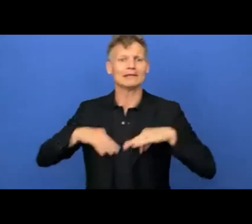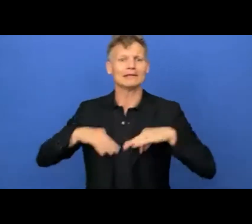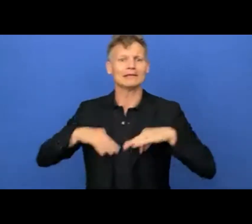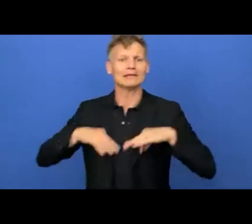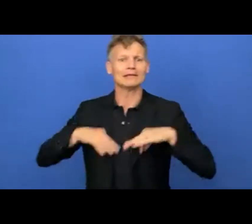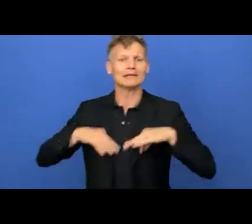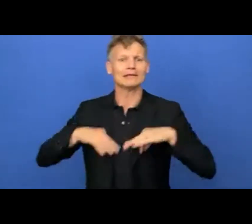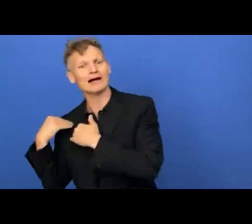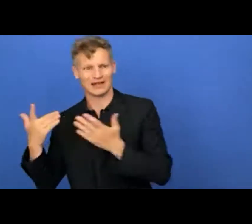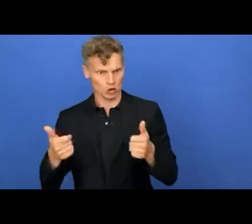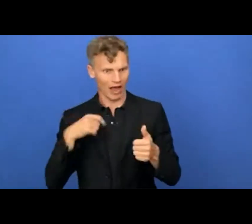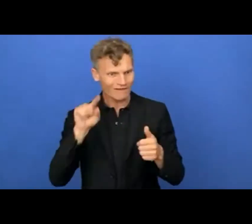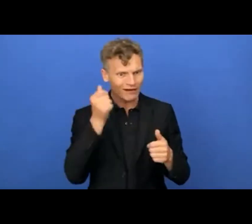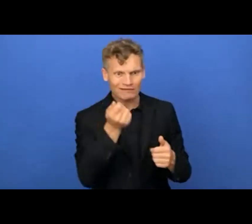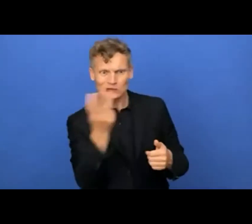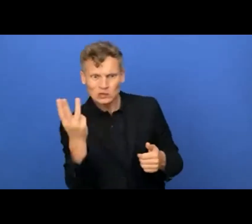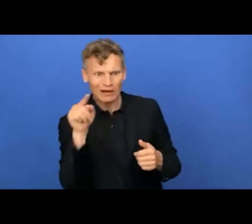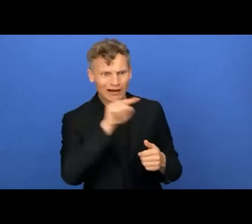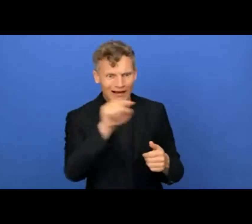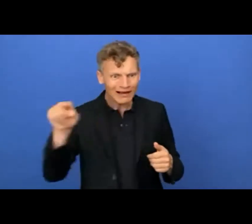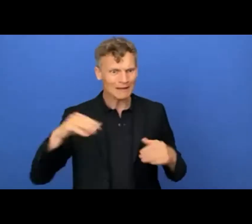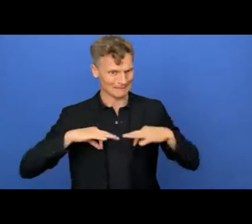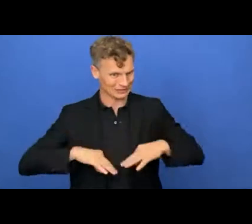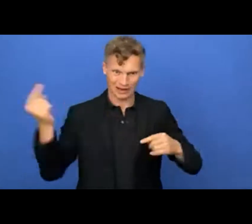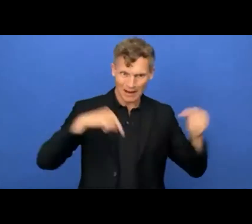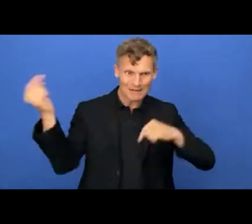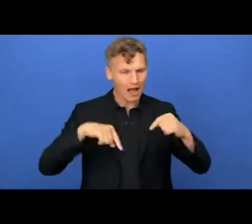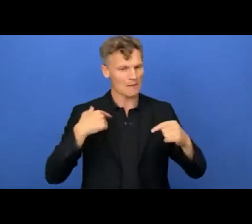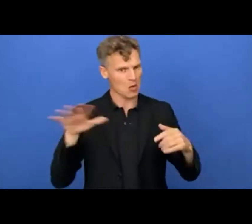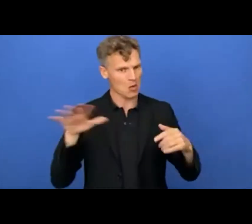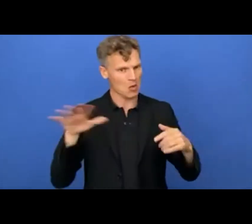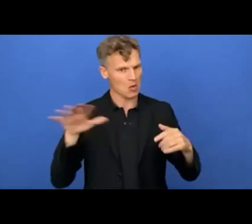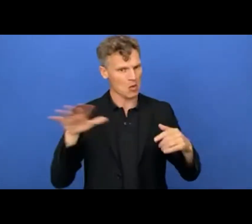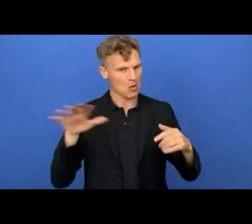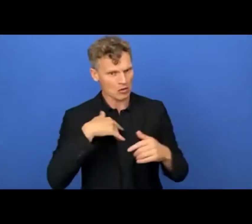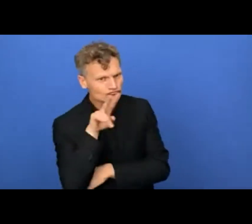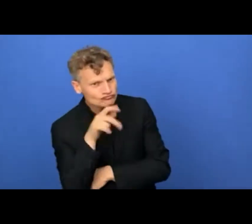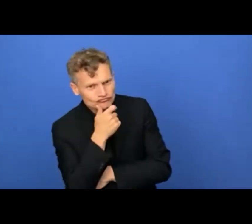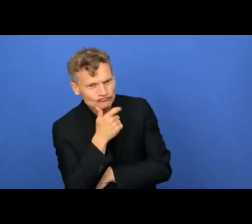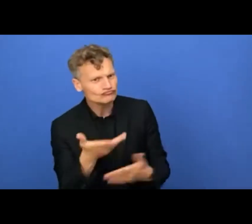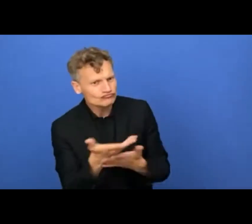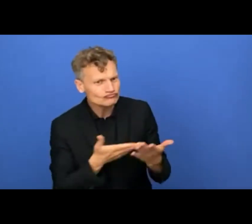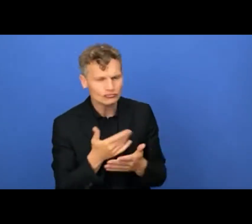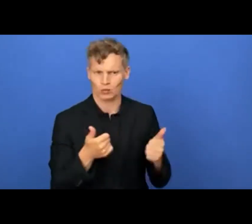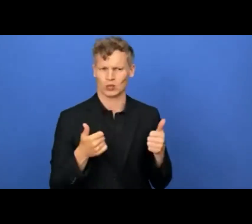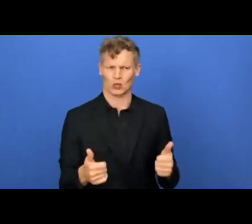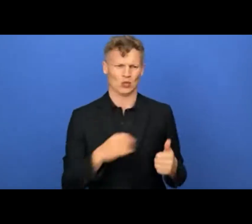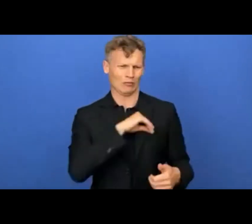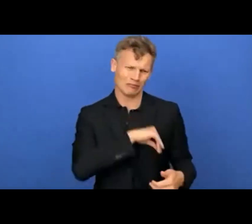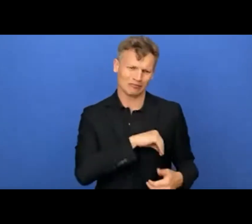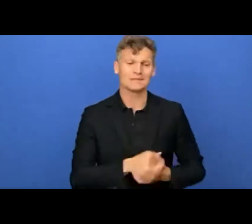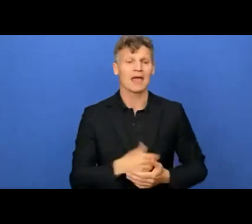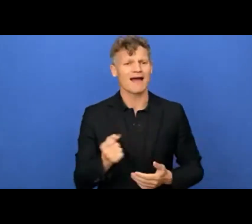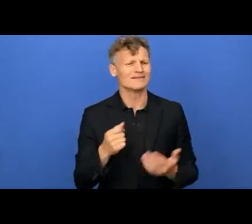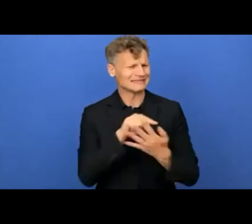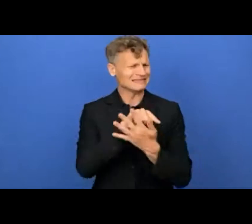des ministères, également d'âge. Et donc, il est important de rassembler ces décideurs politiques de différents ministères, de différents